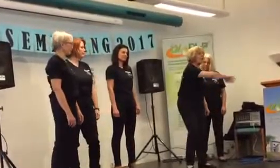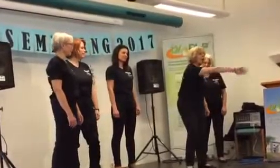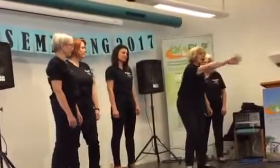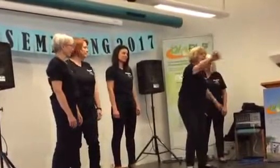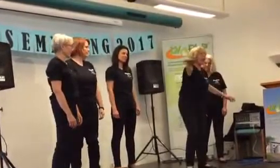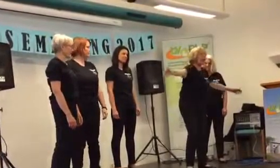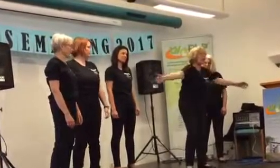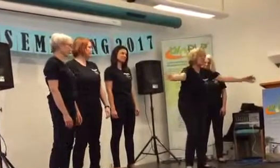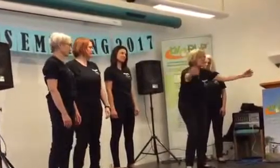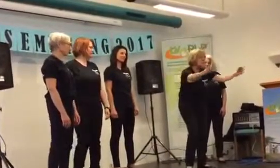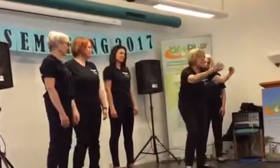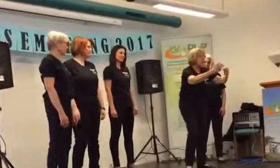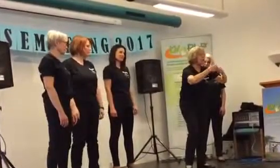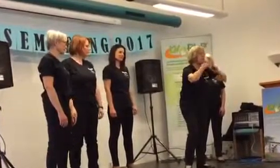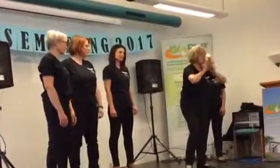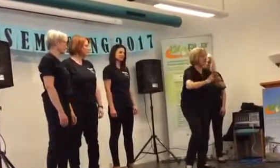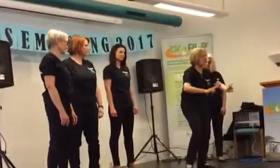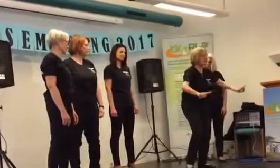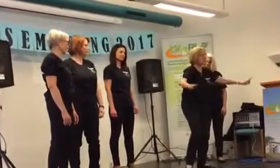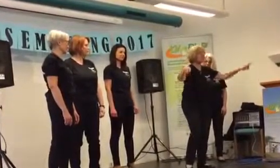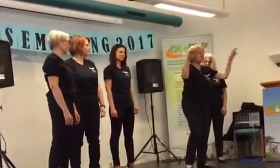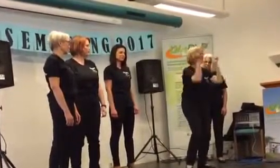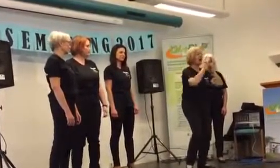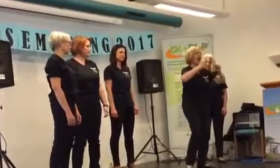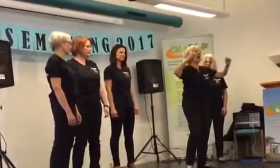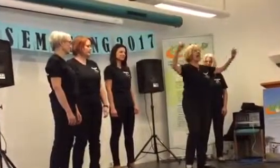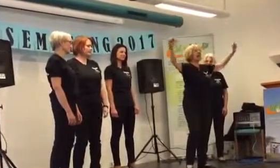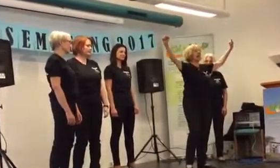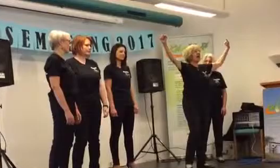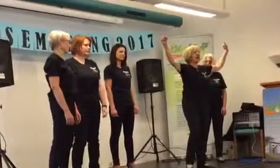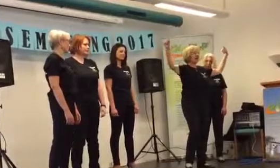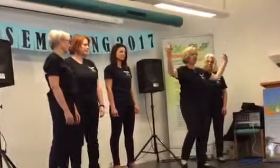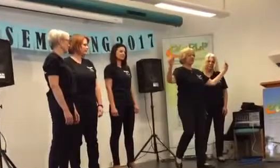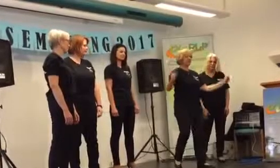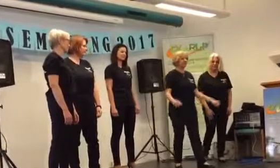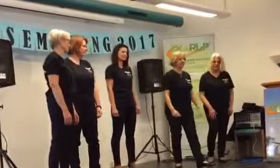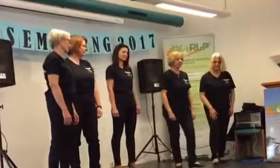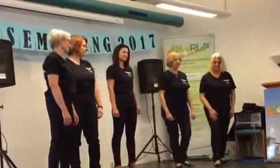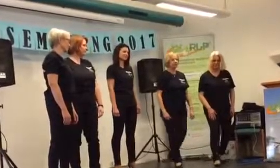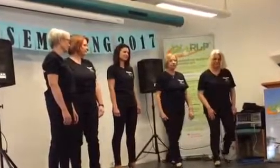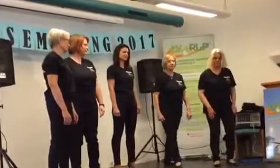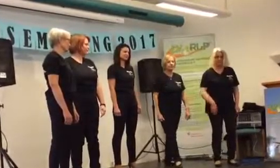Komm, lasst uns sein Frieden und Freiheit leben.